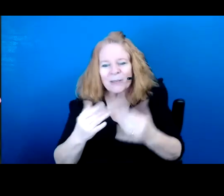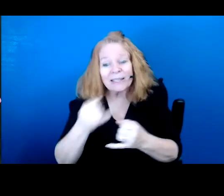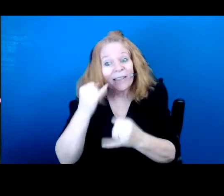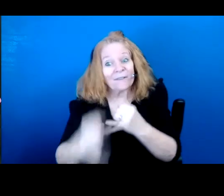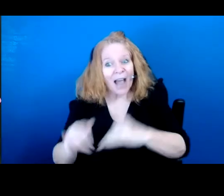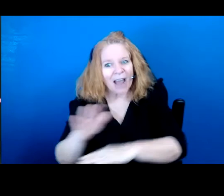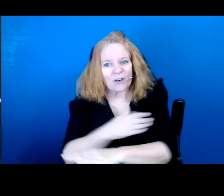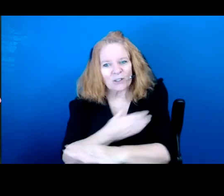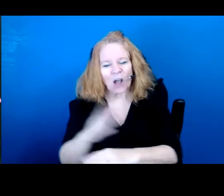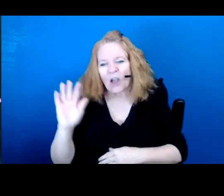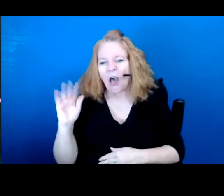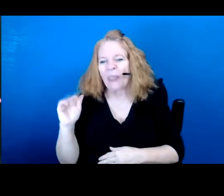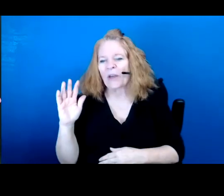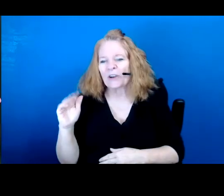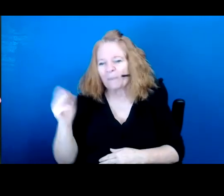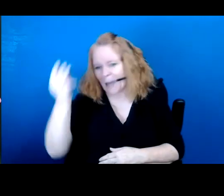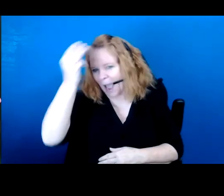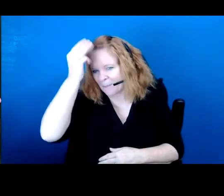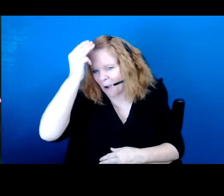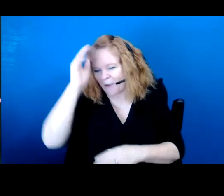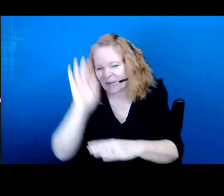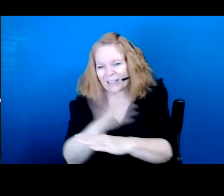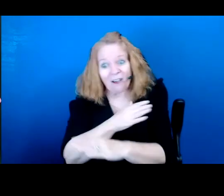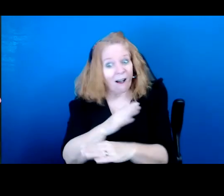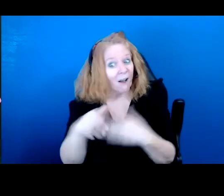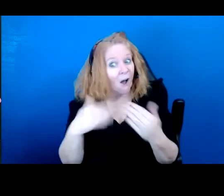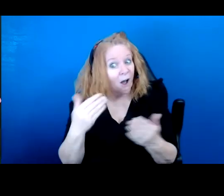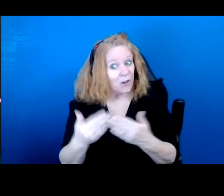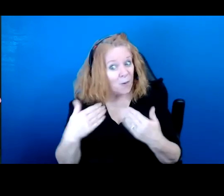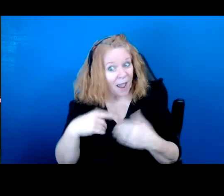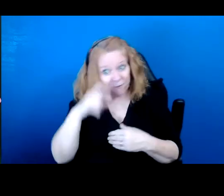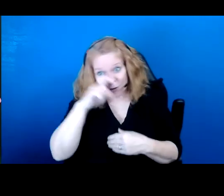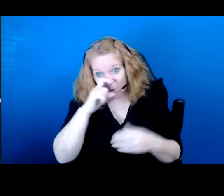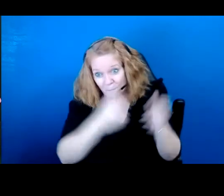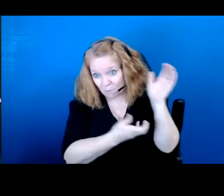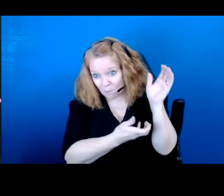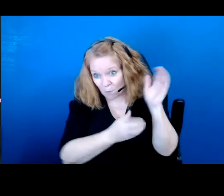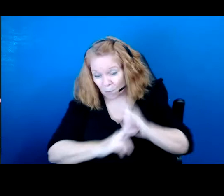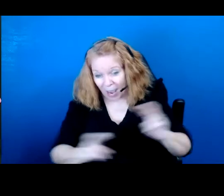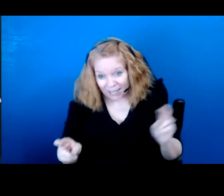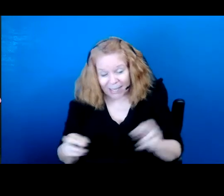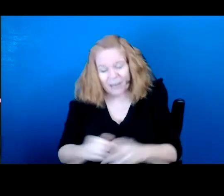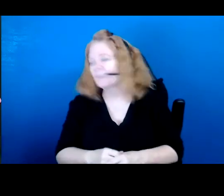así que vamos a despedirnos de lo que cantamos la última canción la canción de despedida de martín